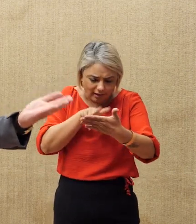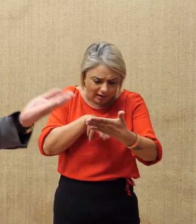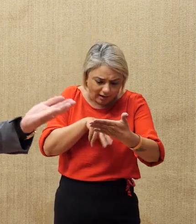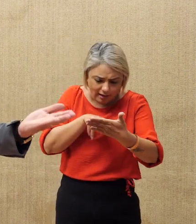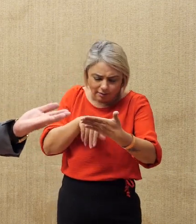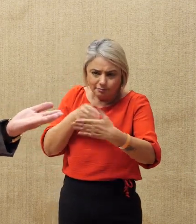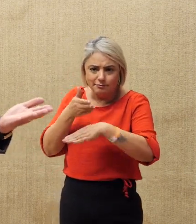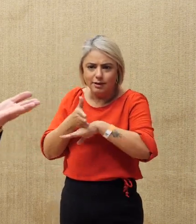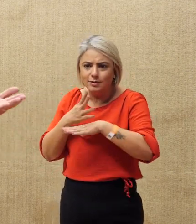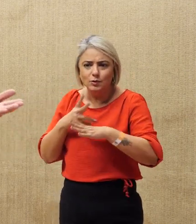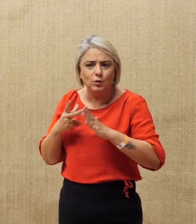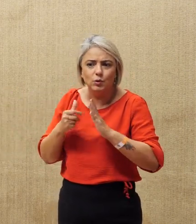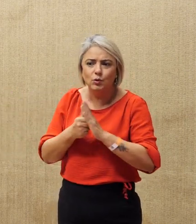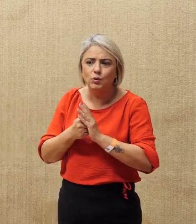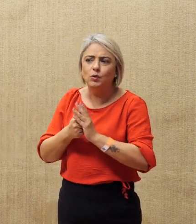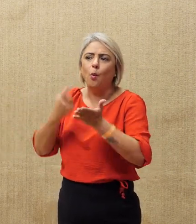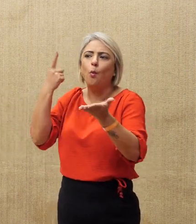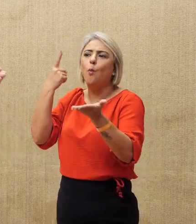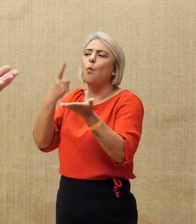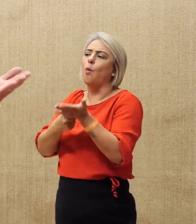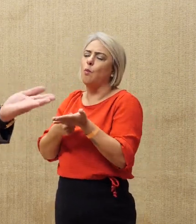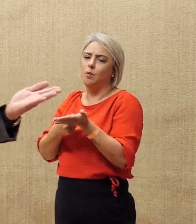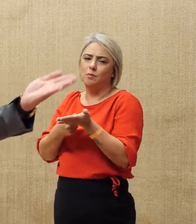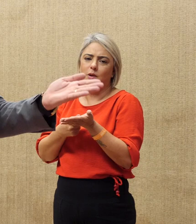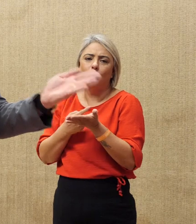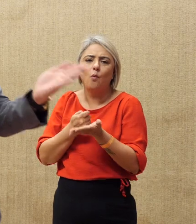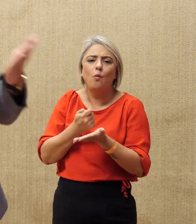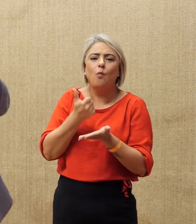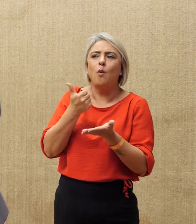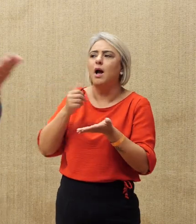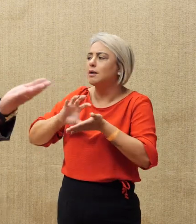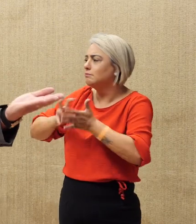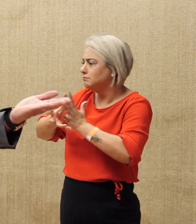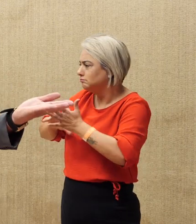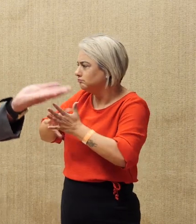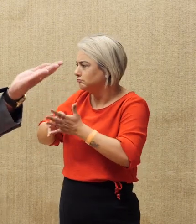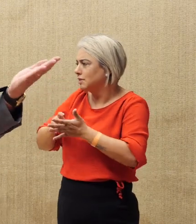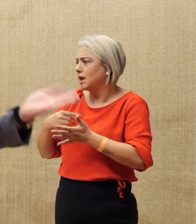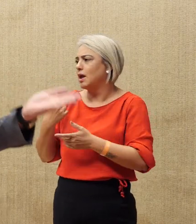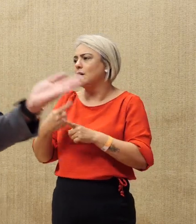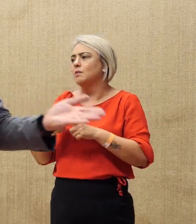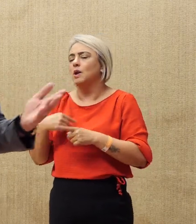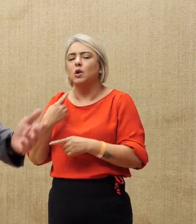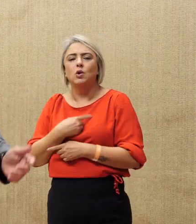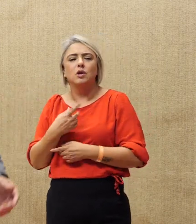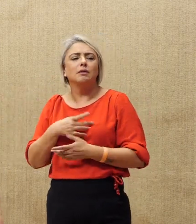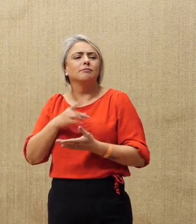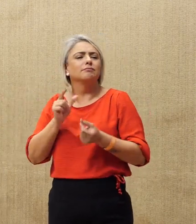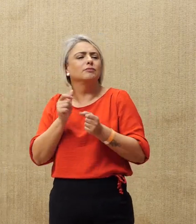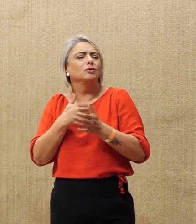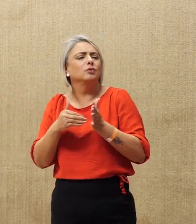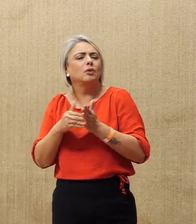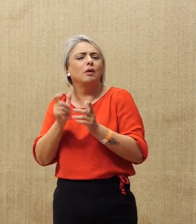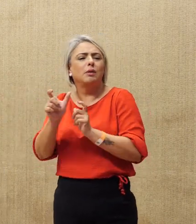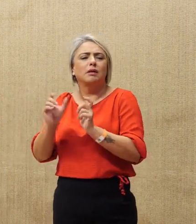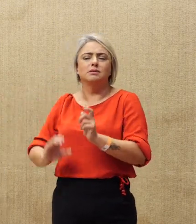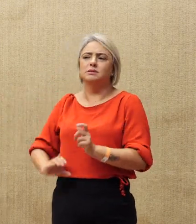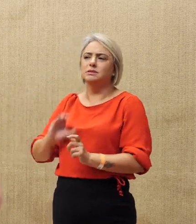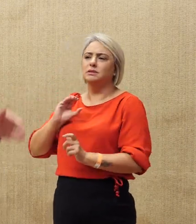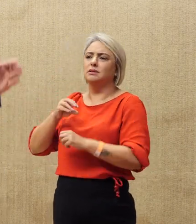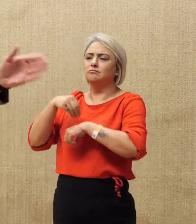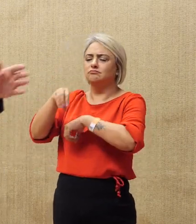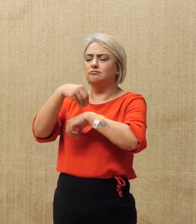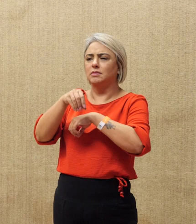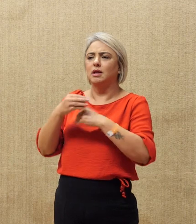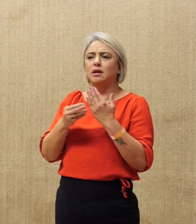que praticamente é um compromisso, quase que partidário, porque nós temos todas as palavras de cidadania dispostas lá.